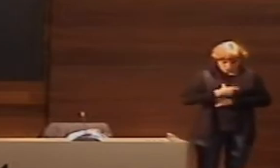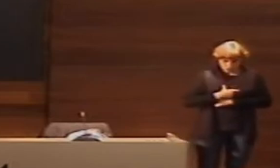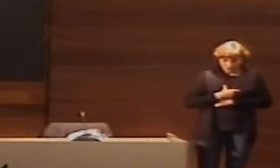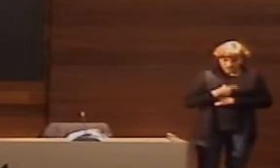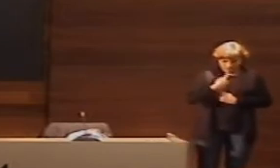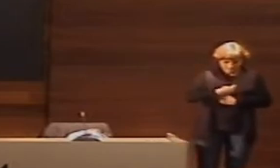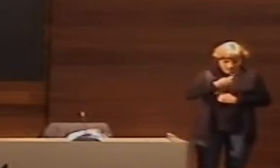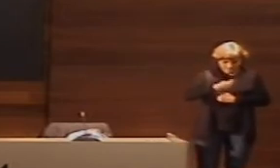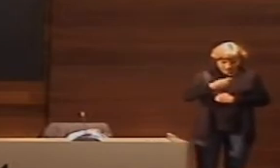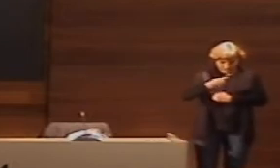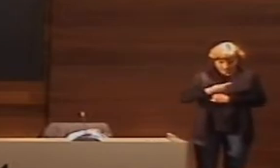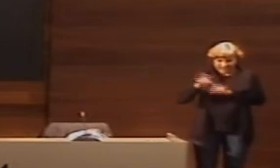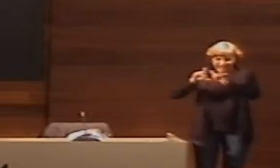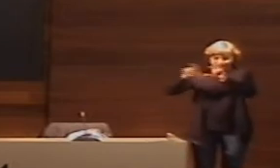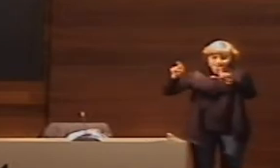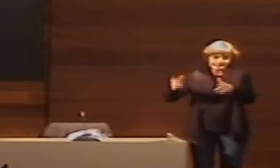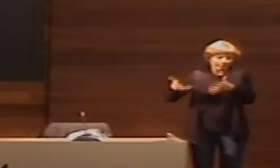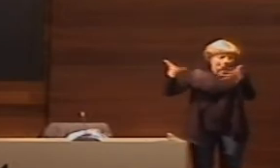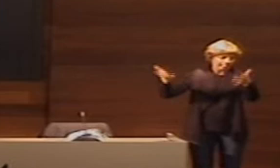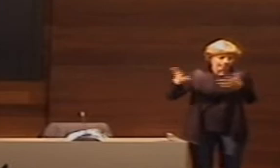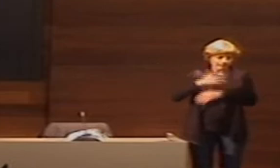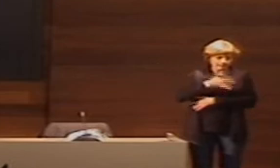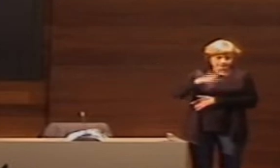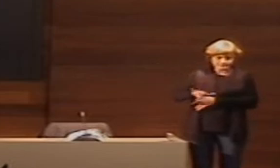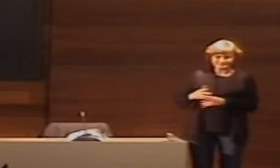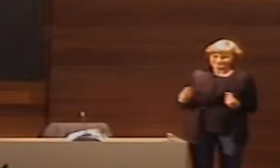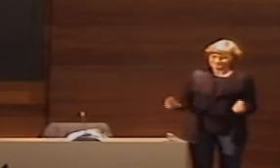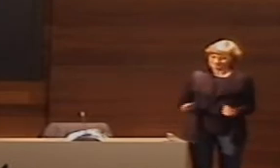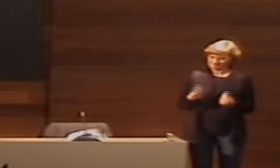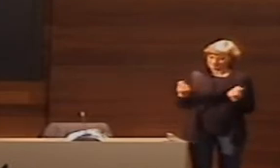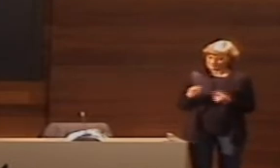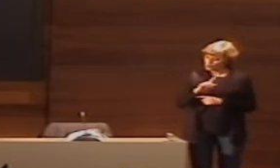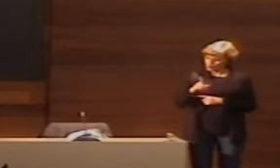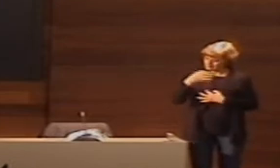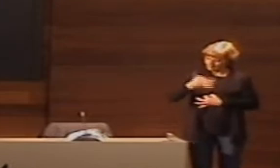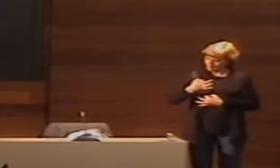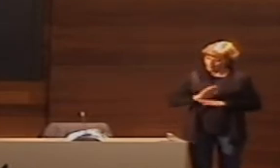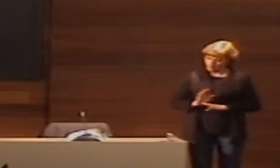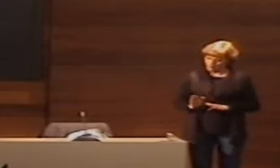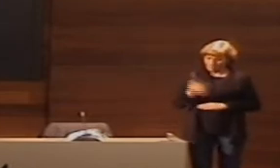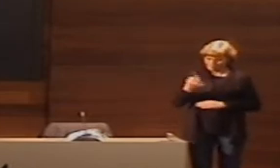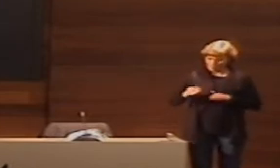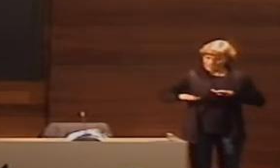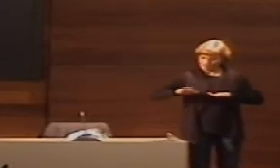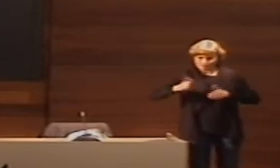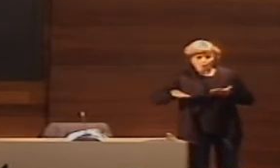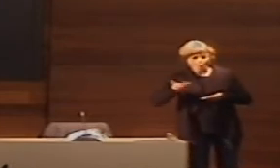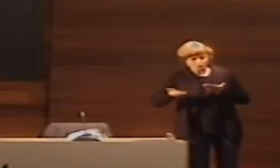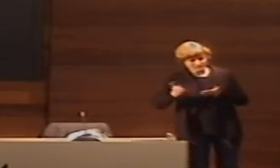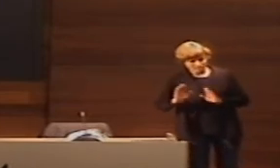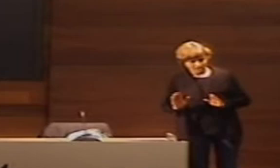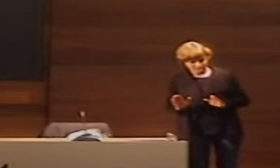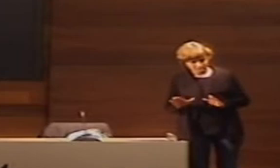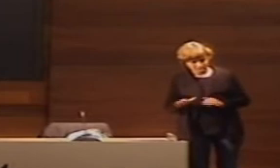las exigencias que se les pide, pues a realmente quien origina el problema, que es quien pone los productos en el mercado,